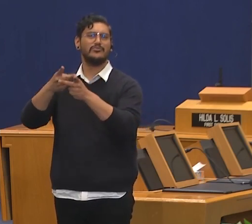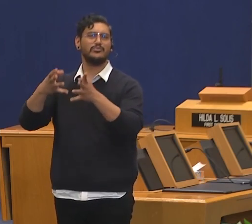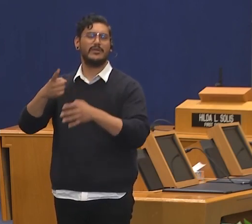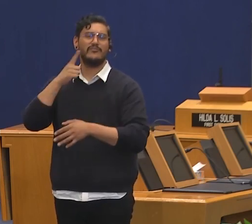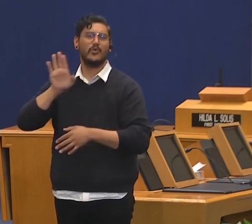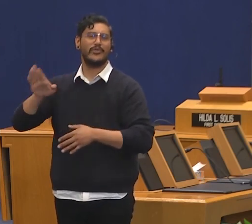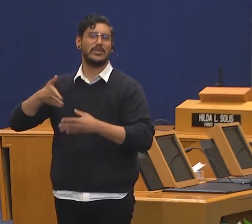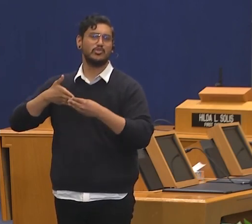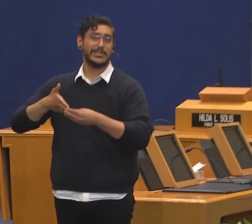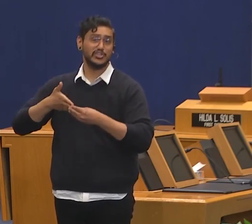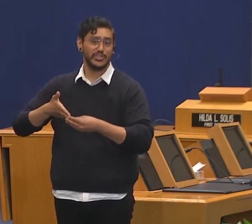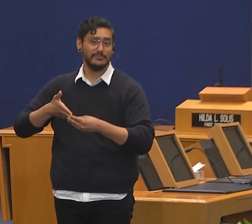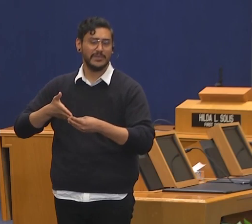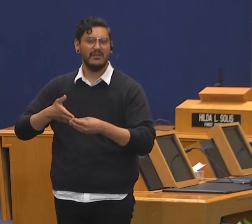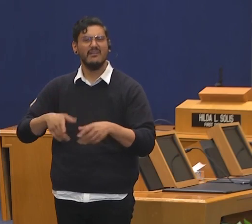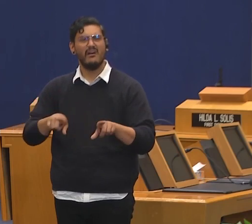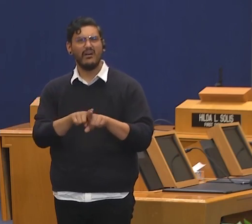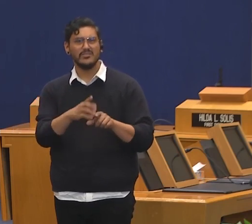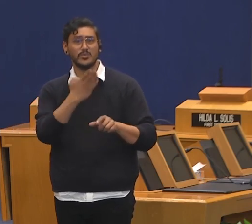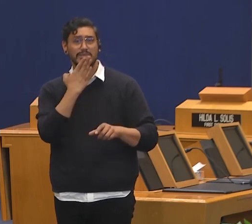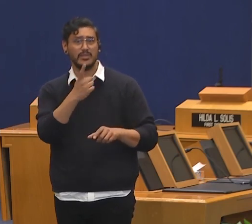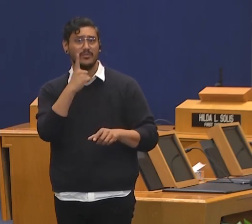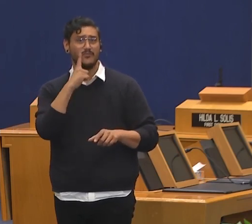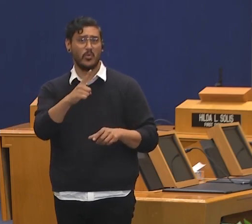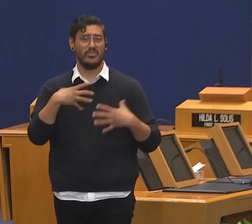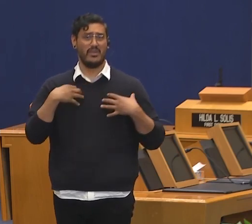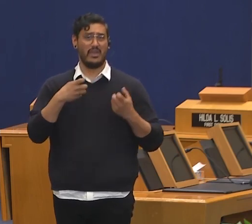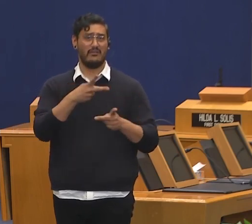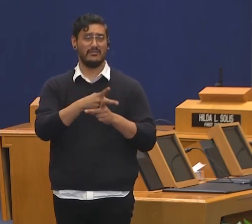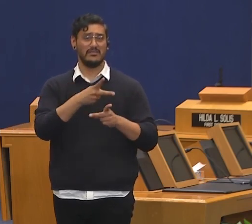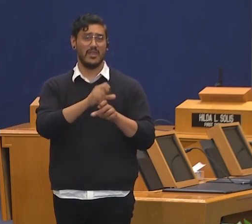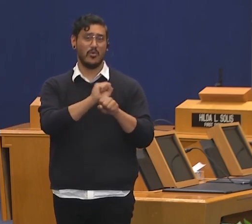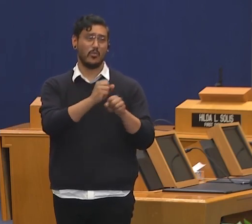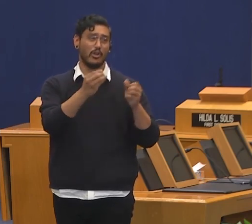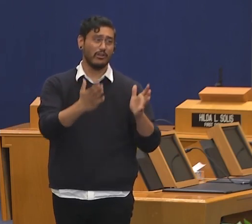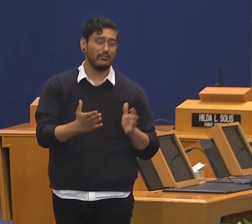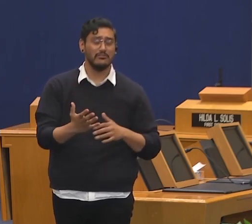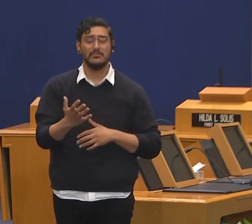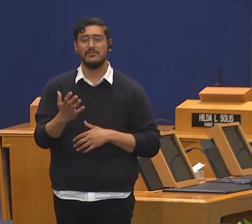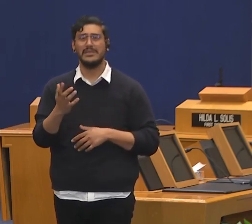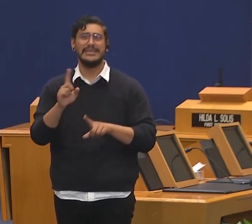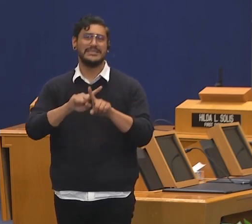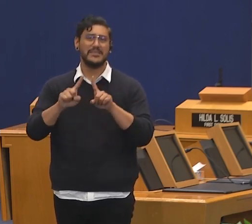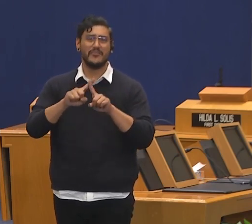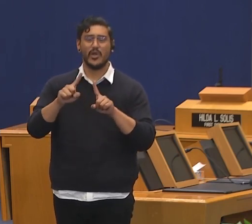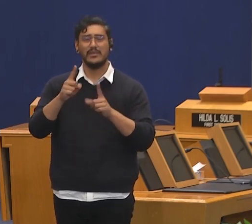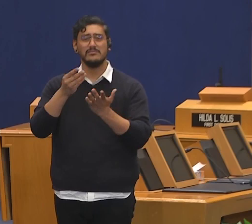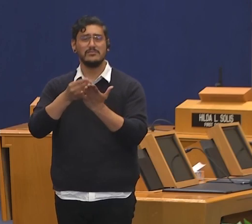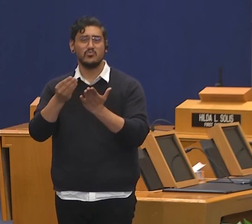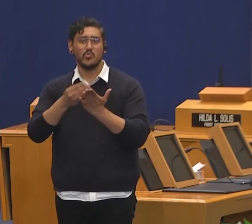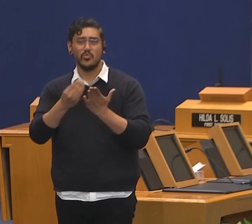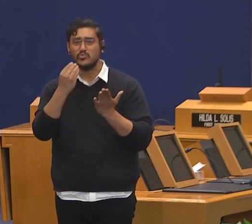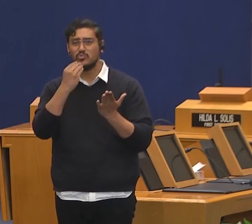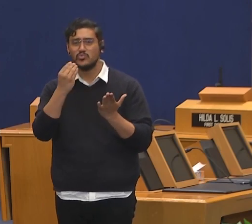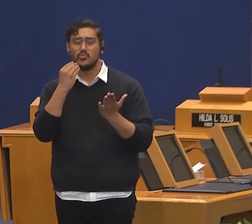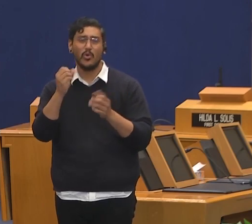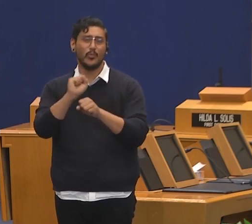También agradecer a los proveedores de salud, empleados de supermercados y a todos los que están proveyendo servicios